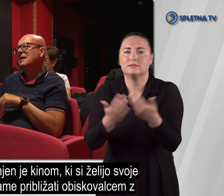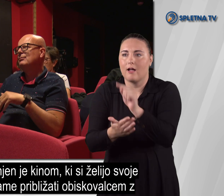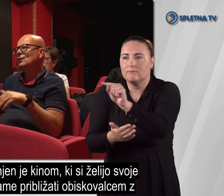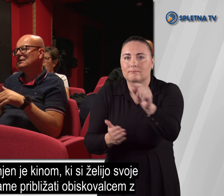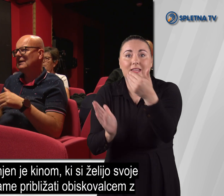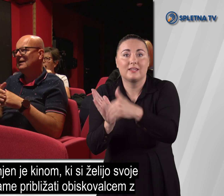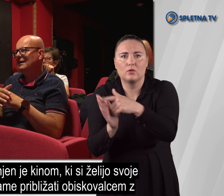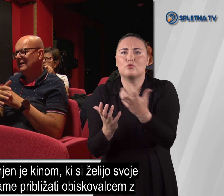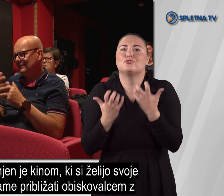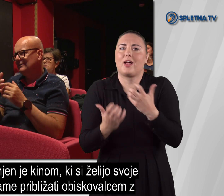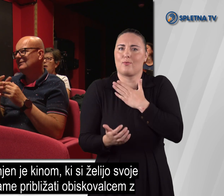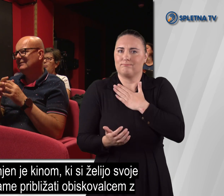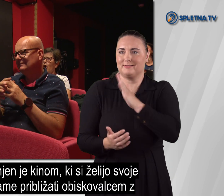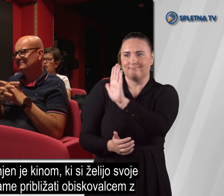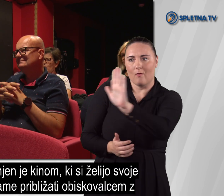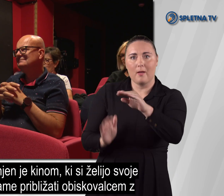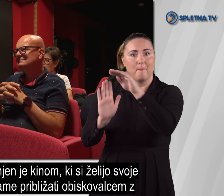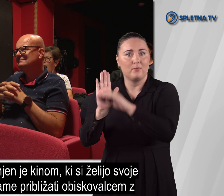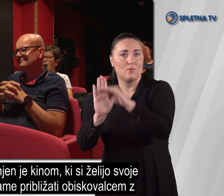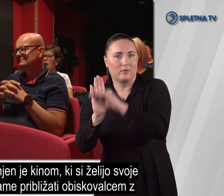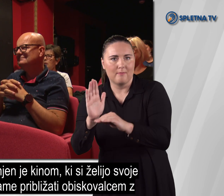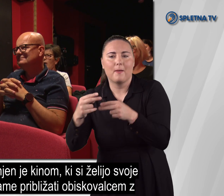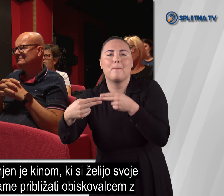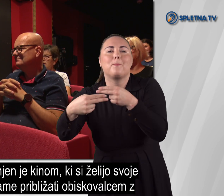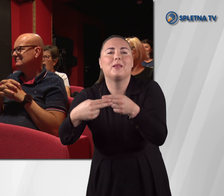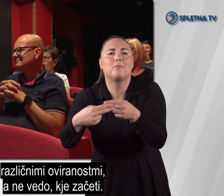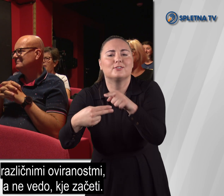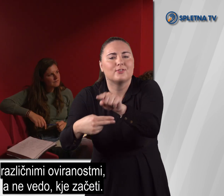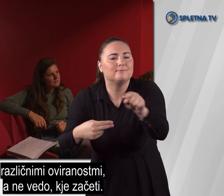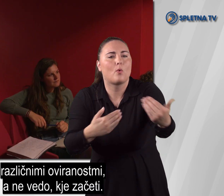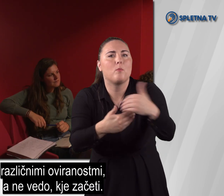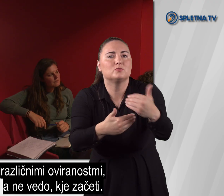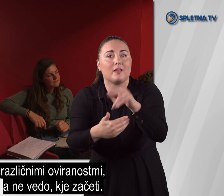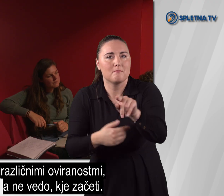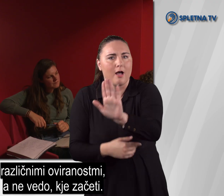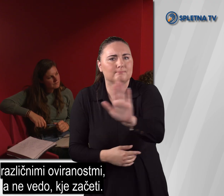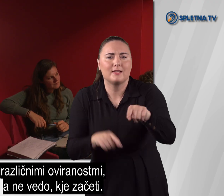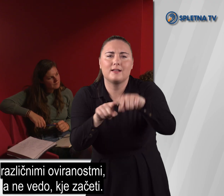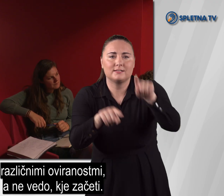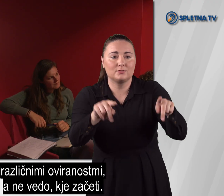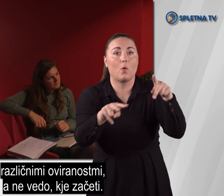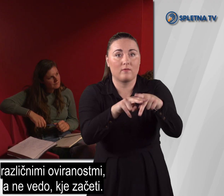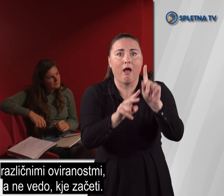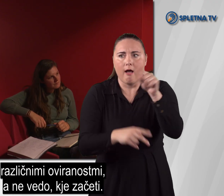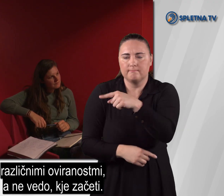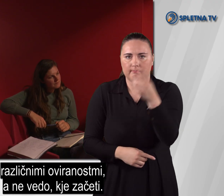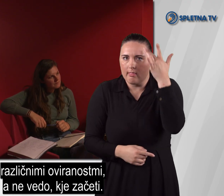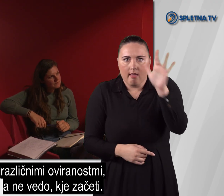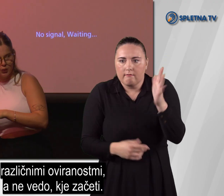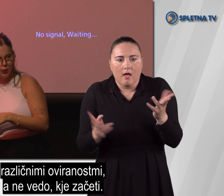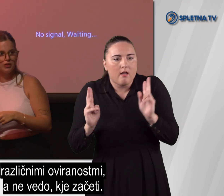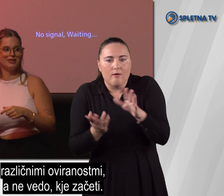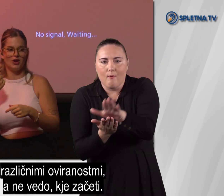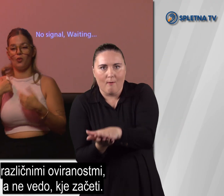Namenjen je kinom, ki si želijo svoje programe približati obiskovalcem z različnimi oviranostmi, a ne vedo, kje začeti.